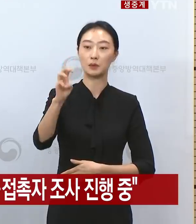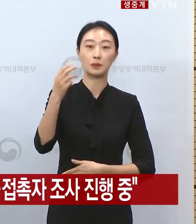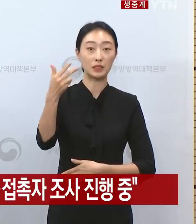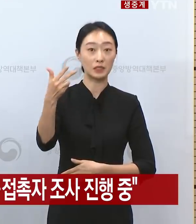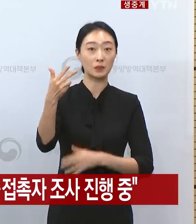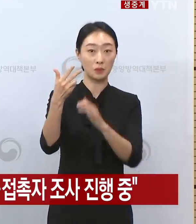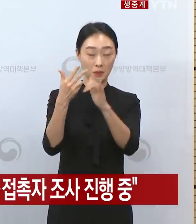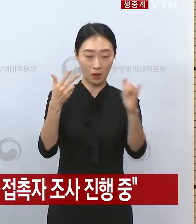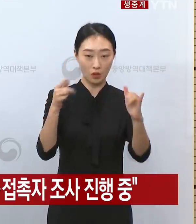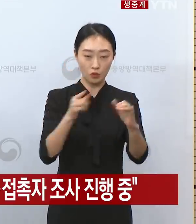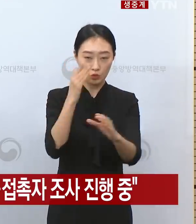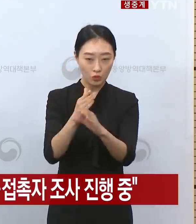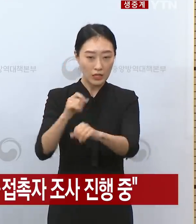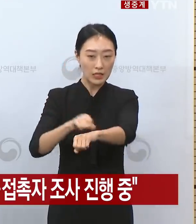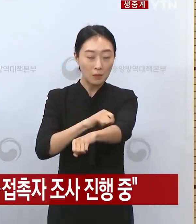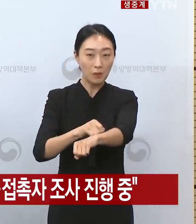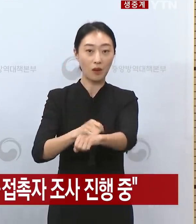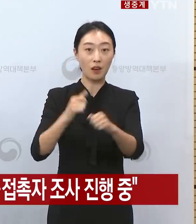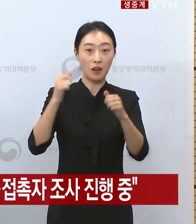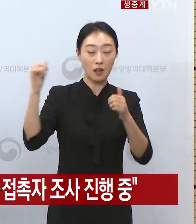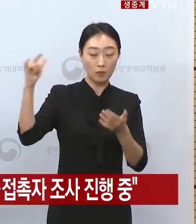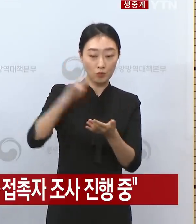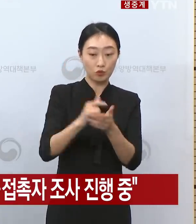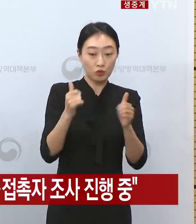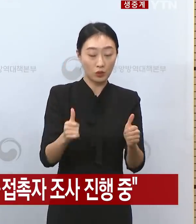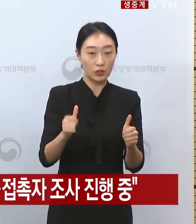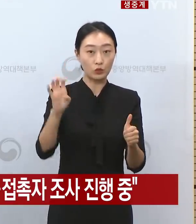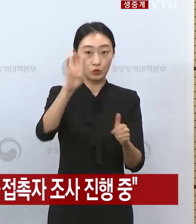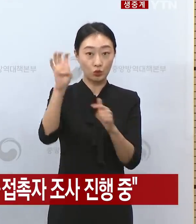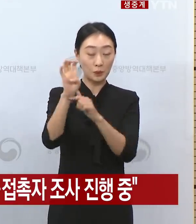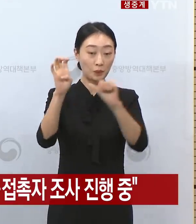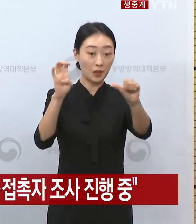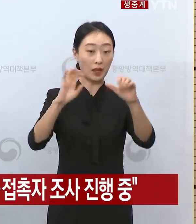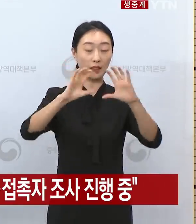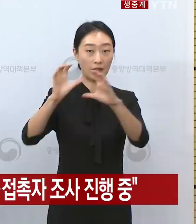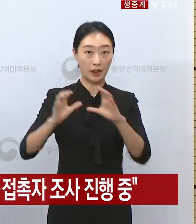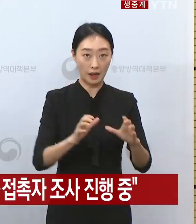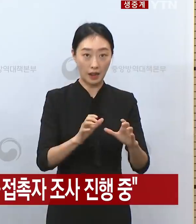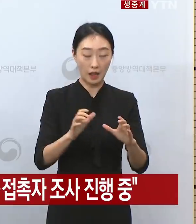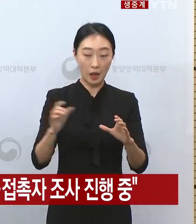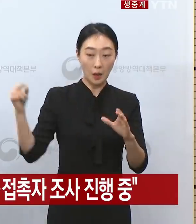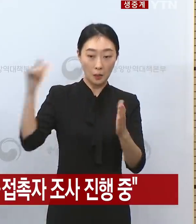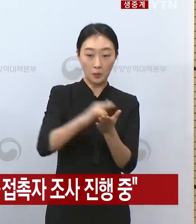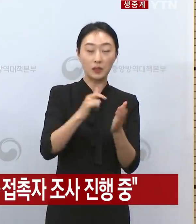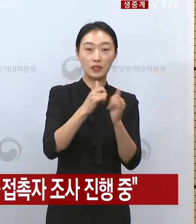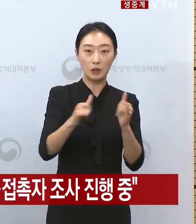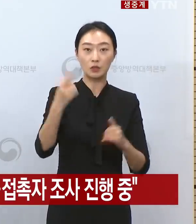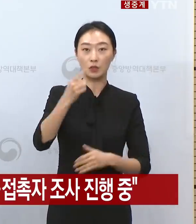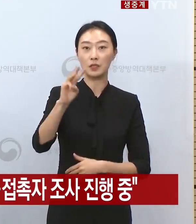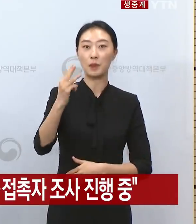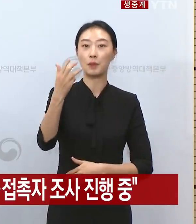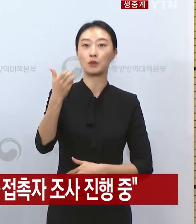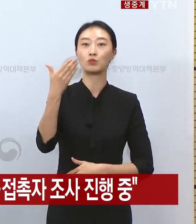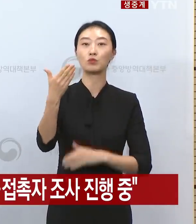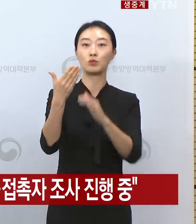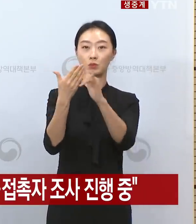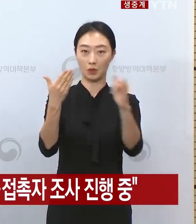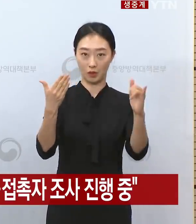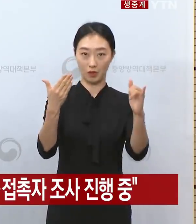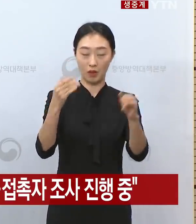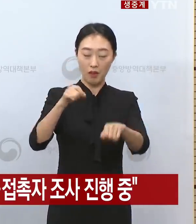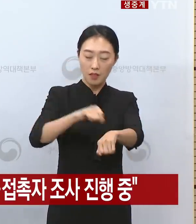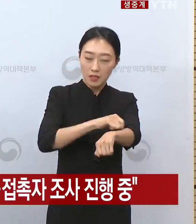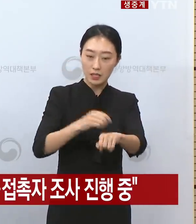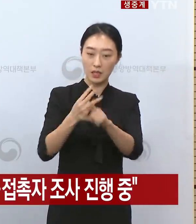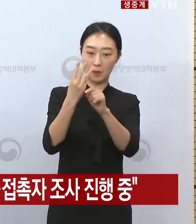15,457명이었고 이 중 특별 입국 절차가 적용된 유럽 5개국에서 입국한 사람은 1,389명이었습니다. 특히